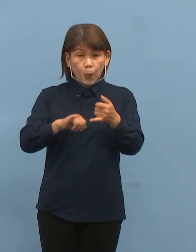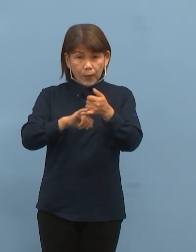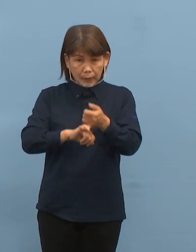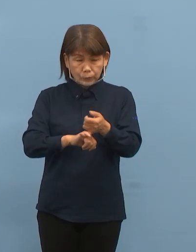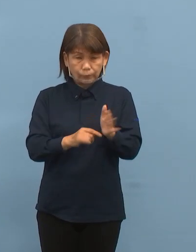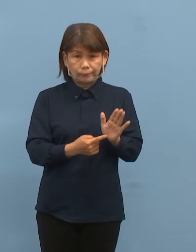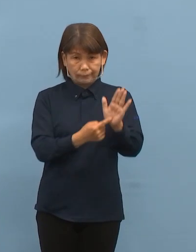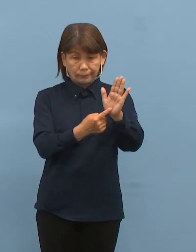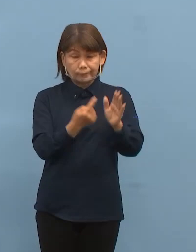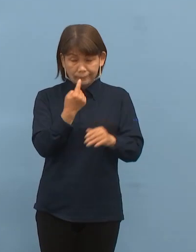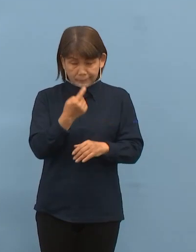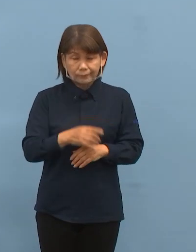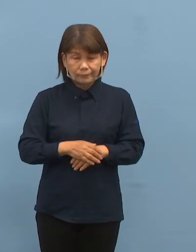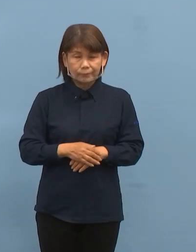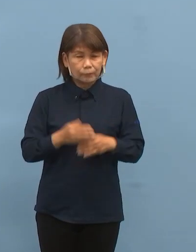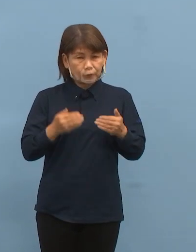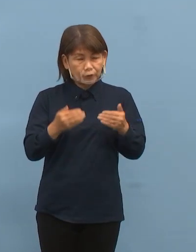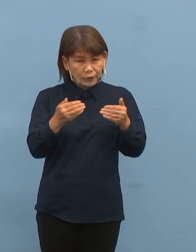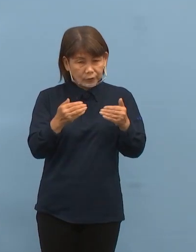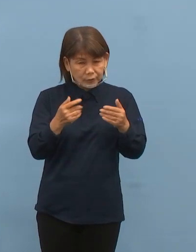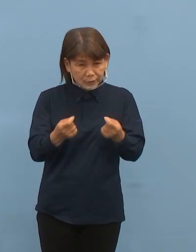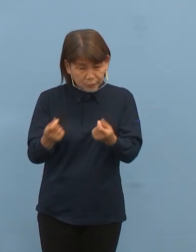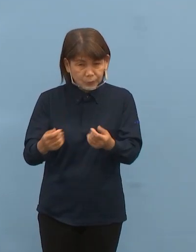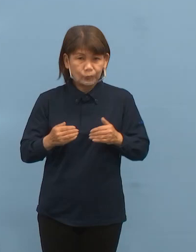と検討を進めていきたいと思います。